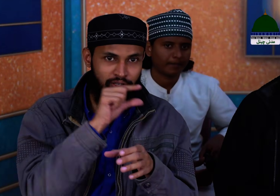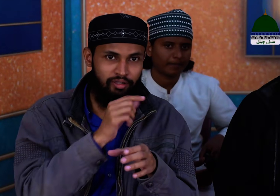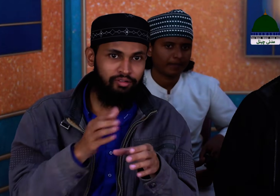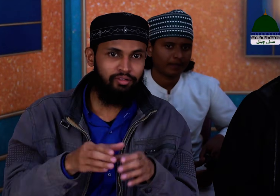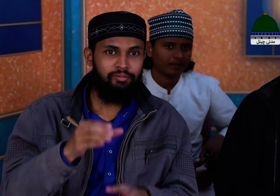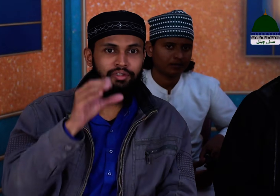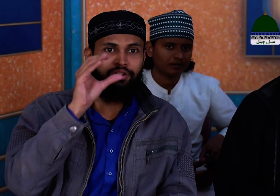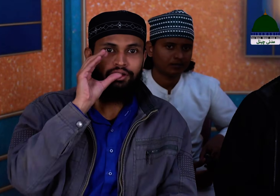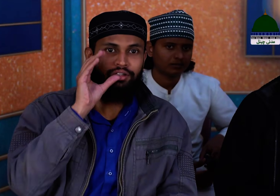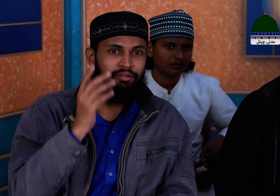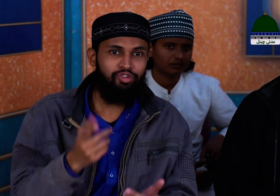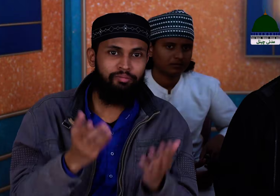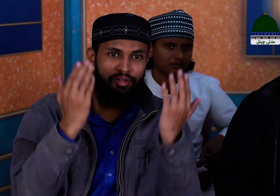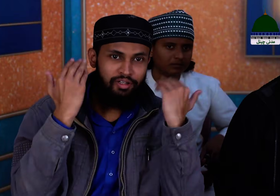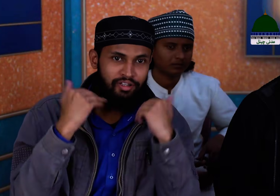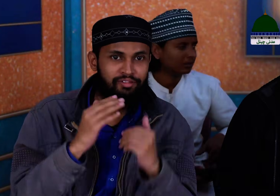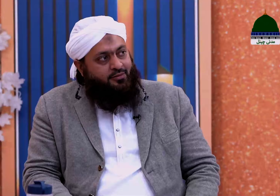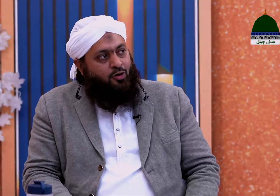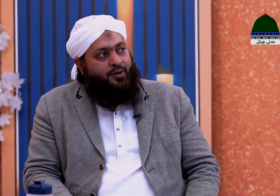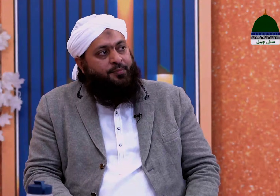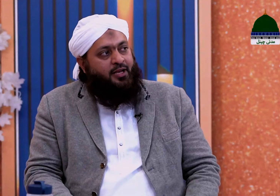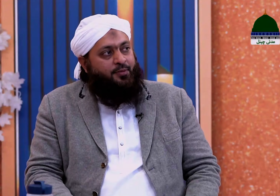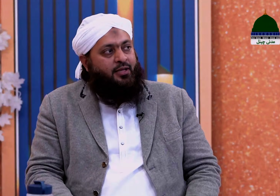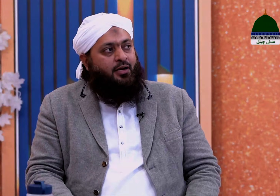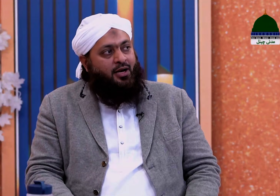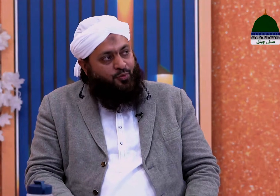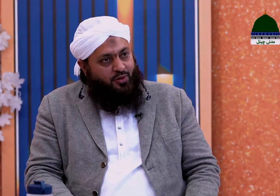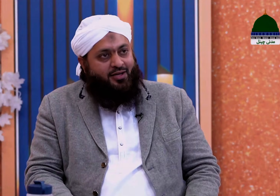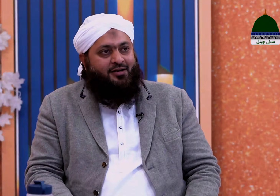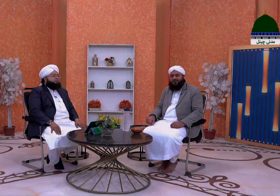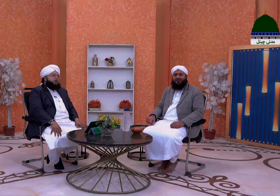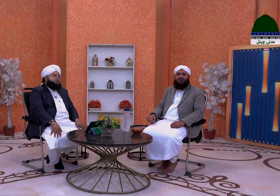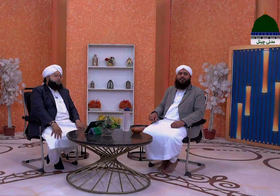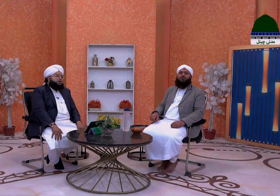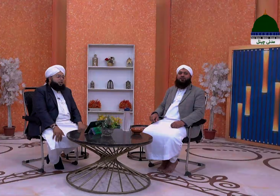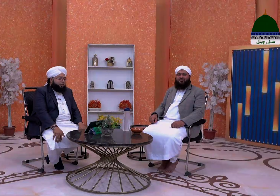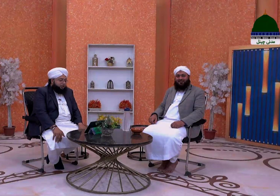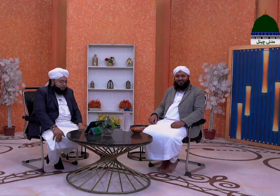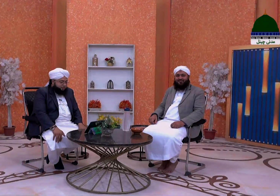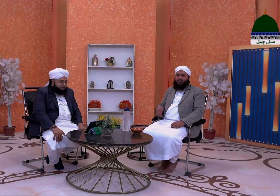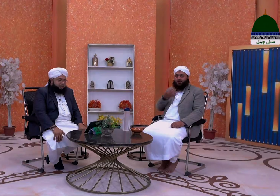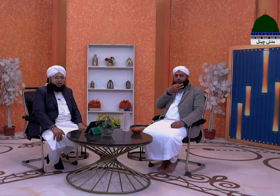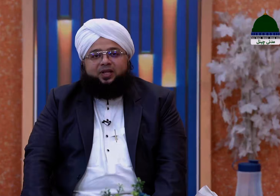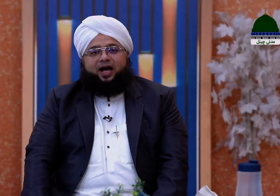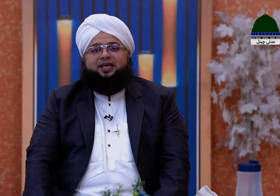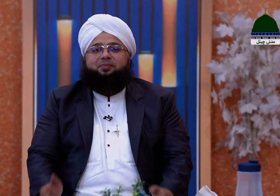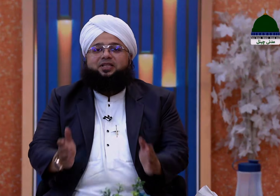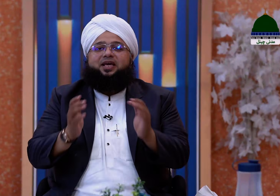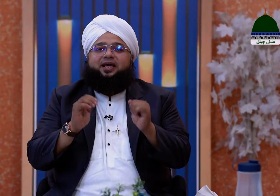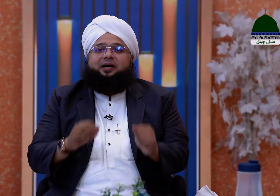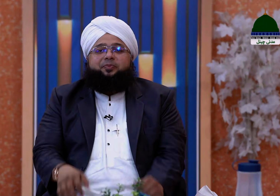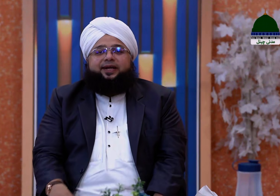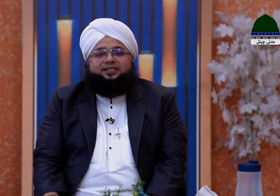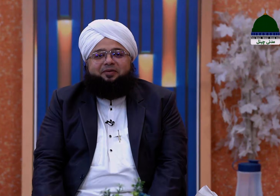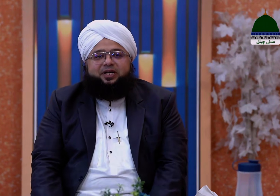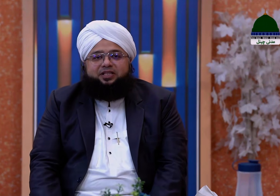پینے سے پہلے بسم اللہ الرحمن الرحیم پڑھنی چاہیے اور پانی پینے کے بعد الحمدللہ کہنا چاہیے۔ ماشاء اللہ عز و جل۔ آئیے بڑھتے